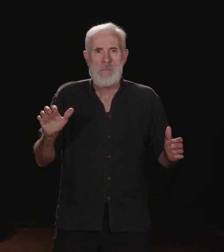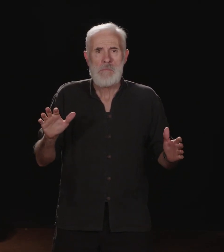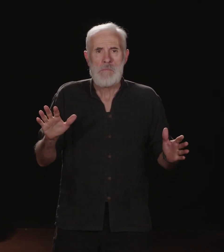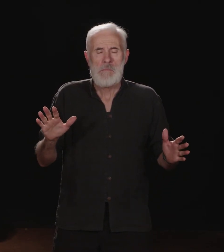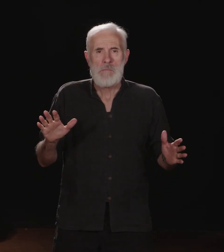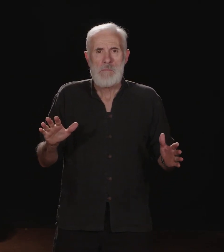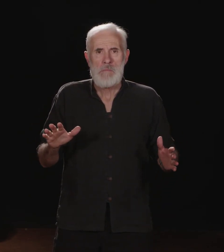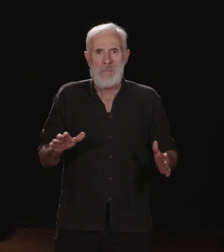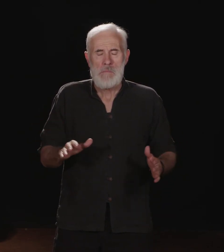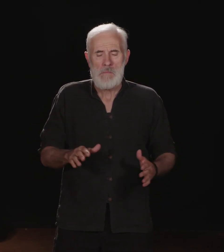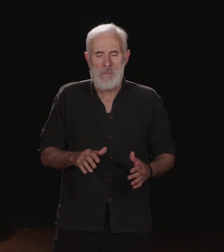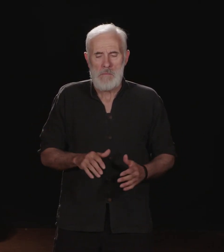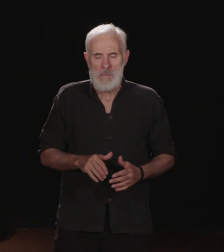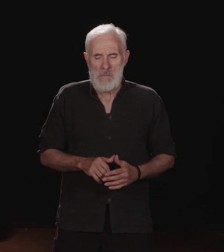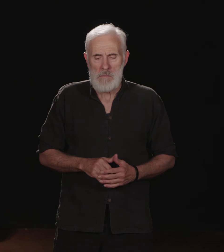Puis rien.